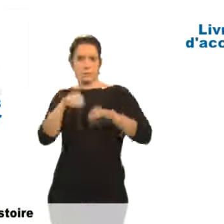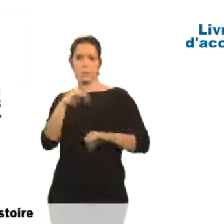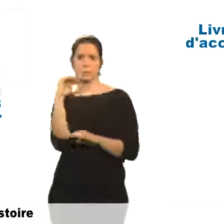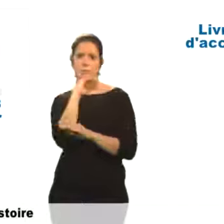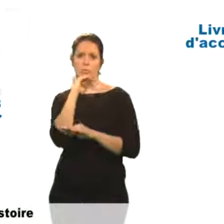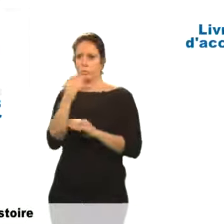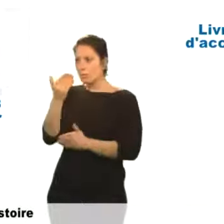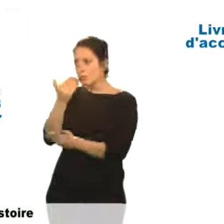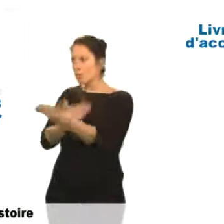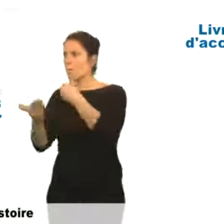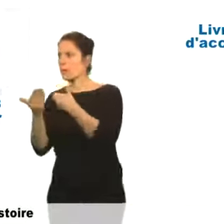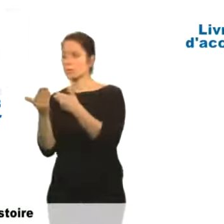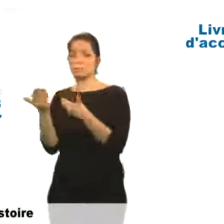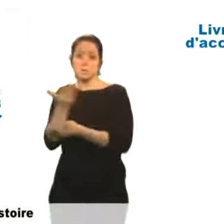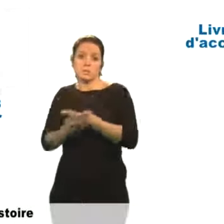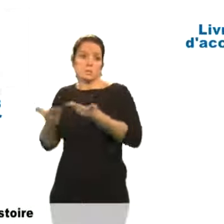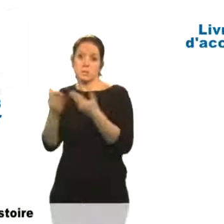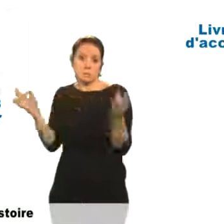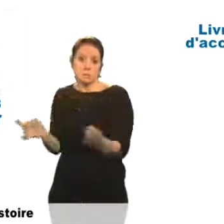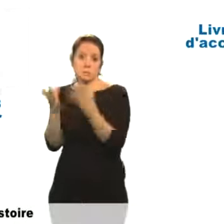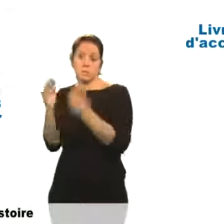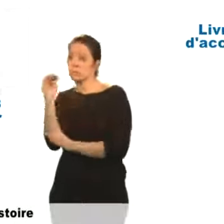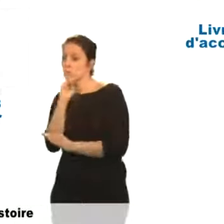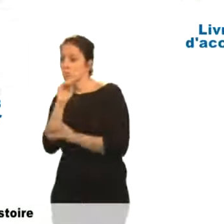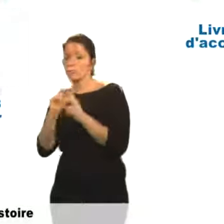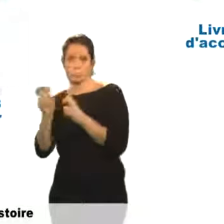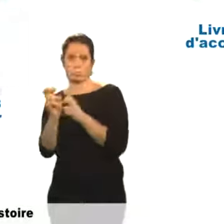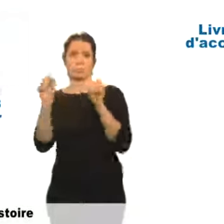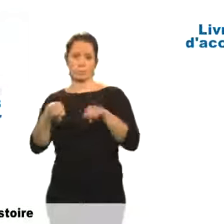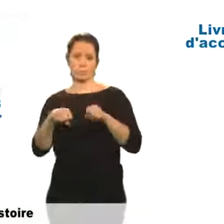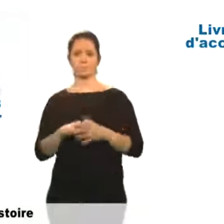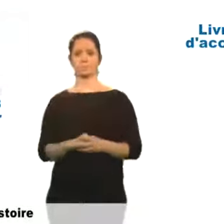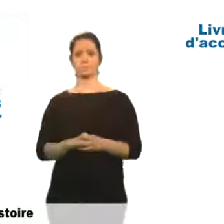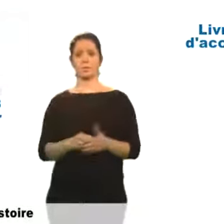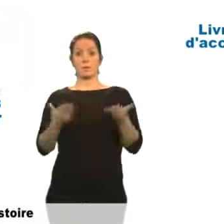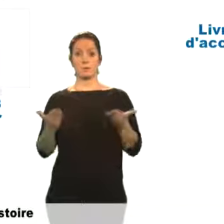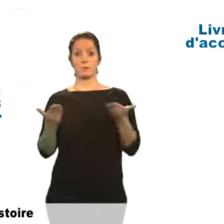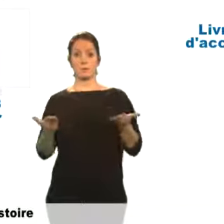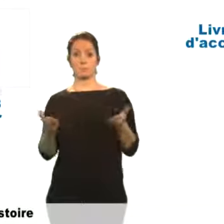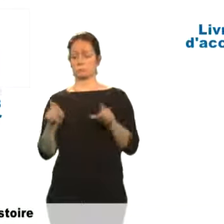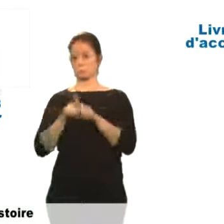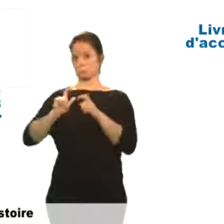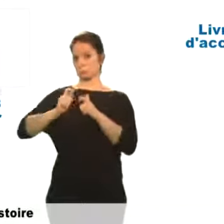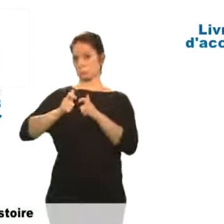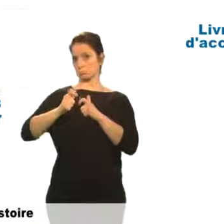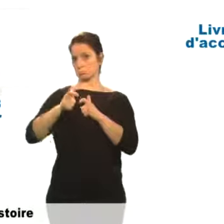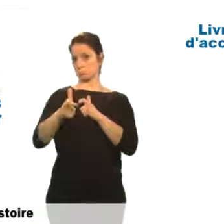remplacements ou pour apporter une aide d'urgence. Ce concept sera progressivement généralisé sur l'ensemble du